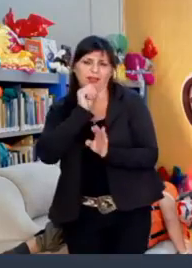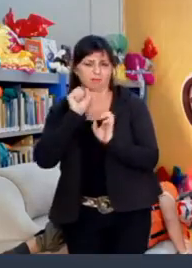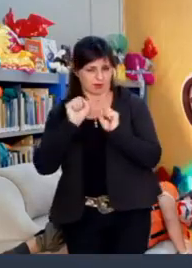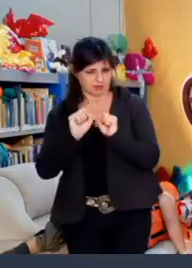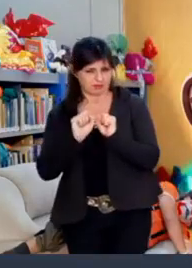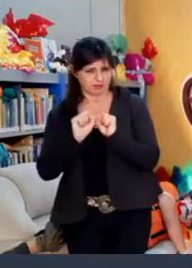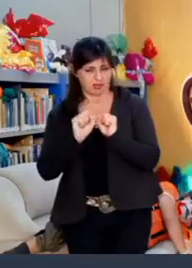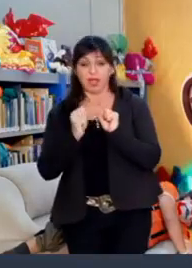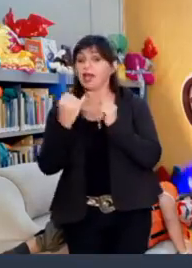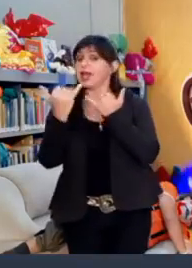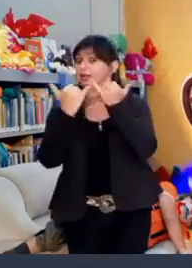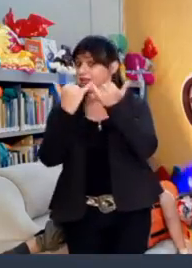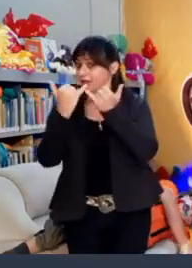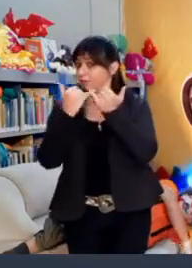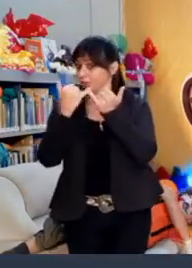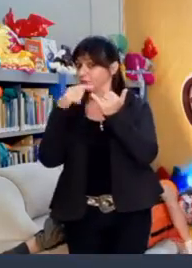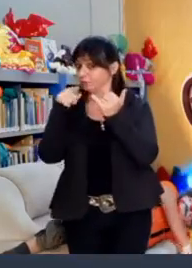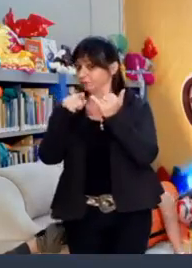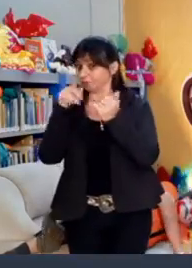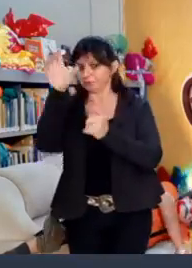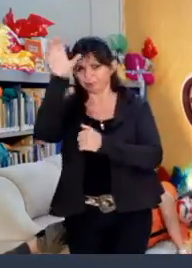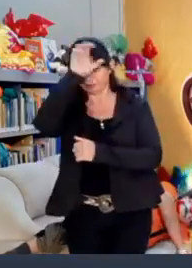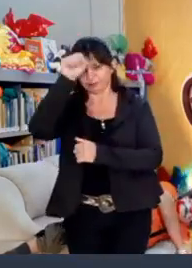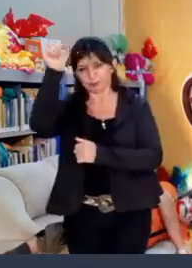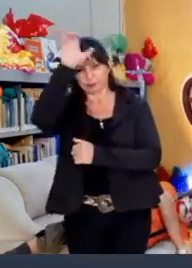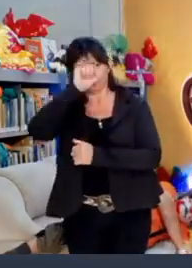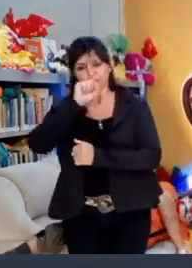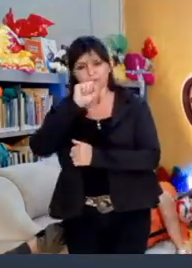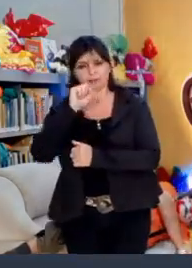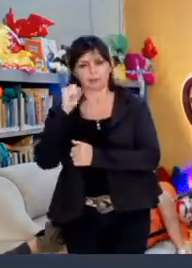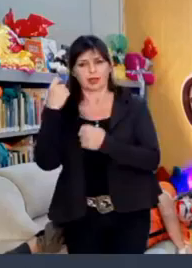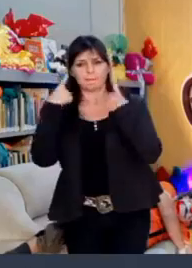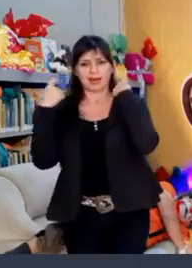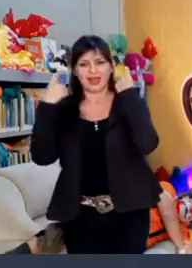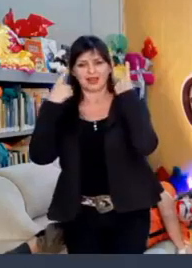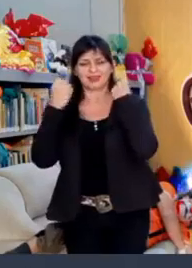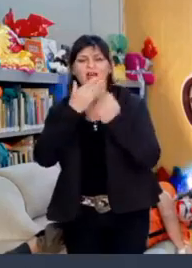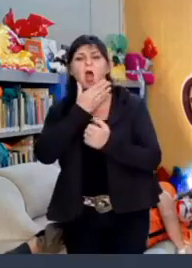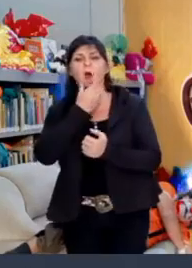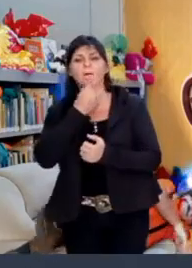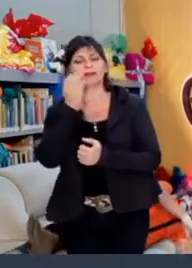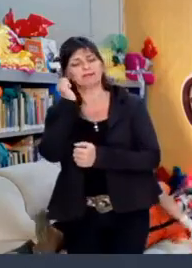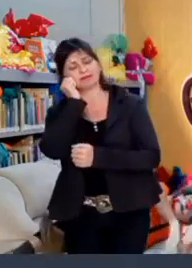Posso dar um exemplo para vocês? Essa aqui, ó,